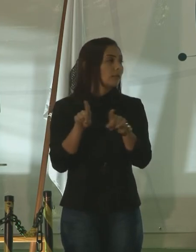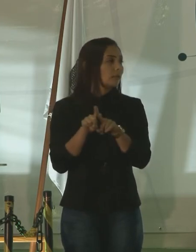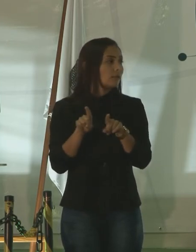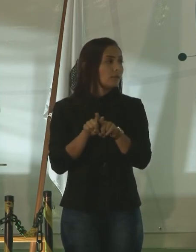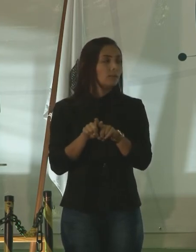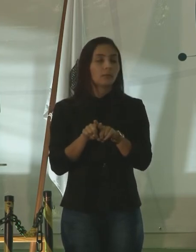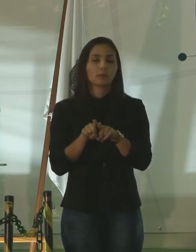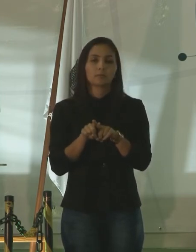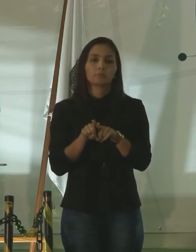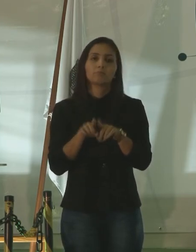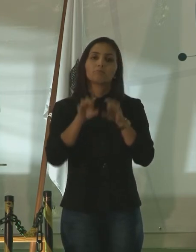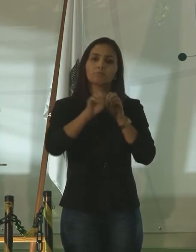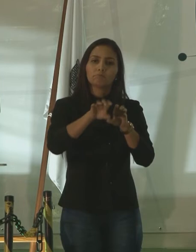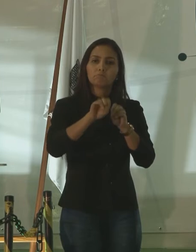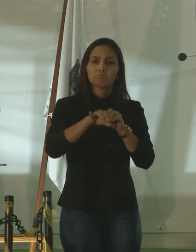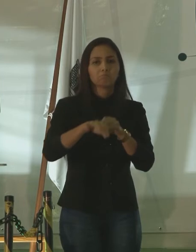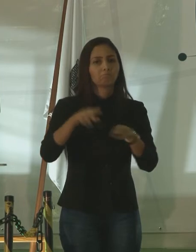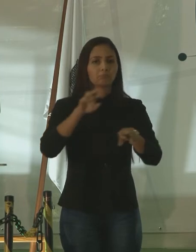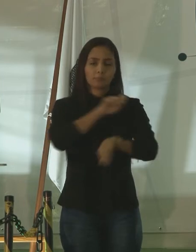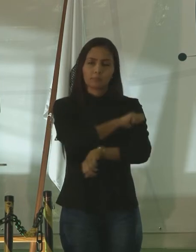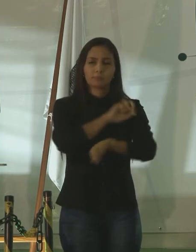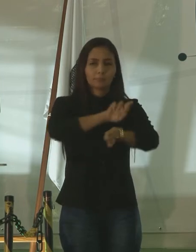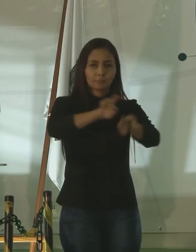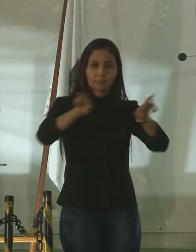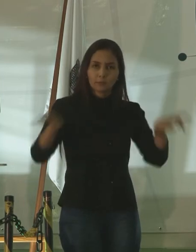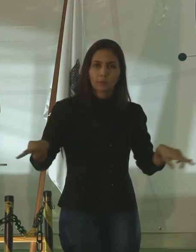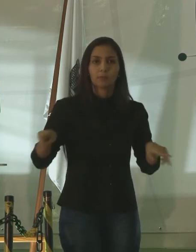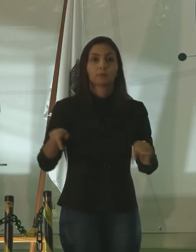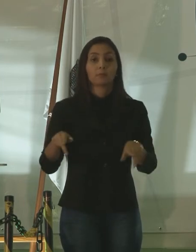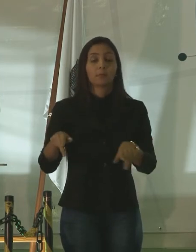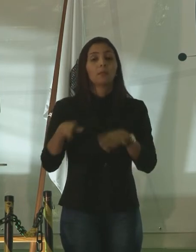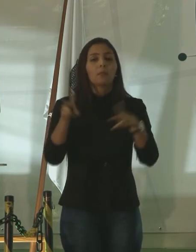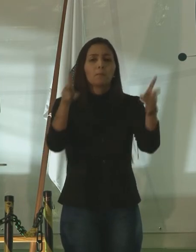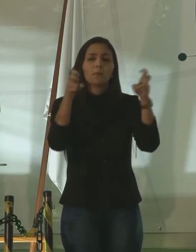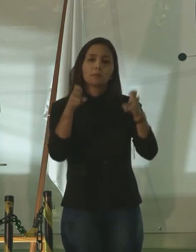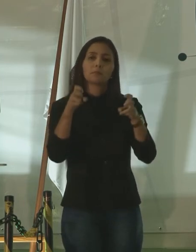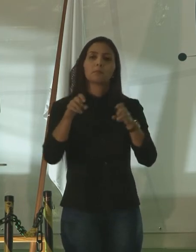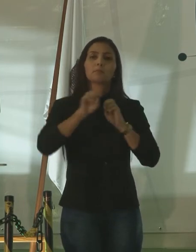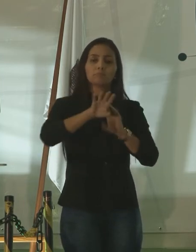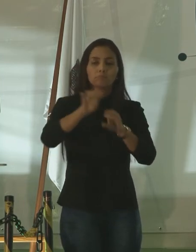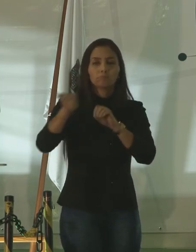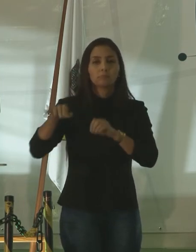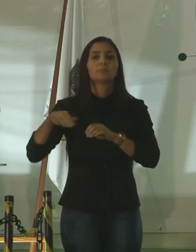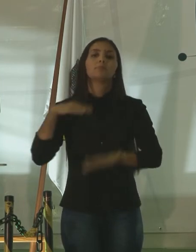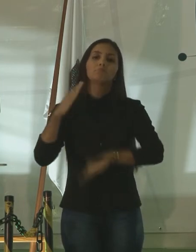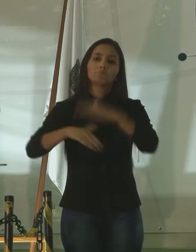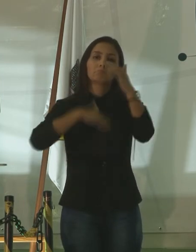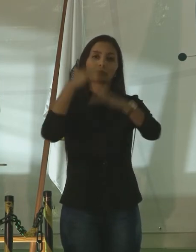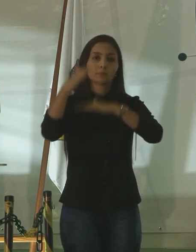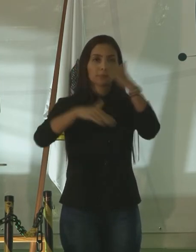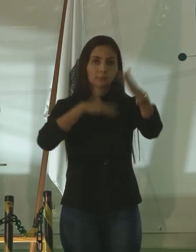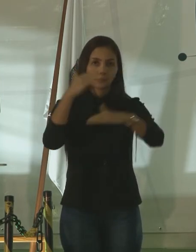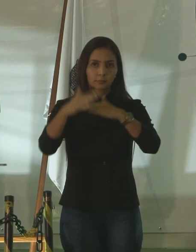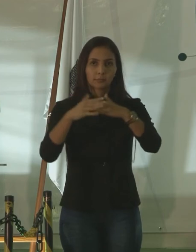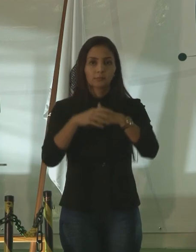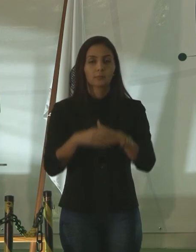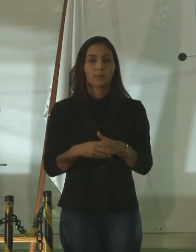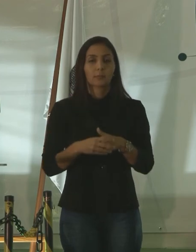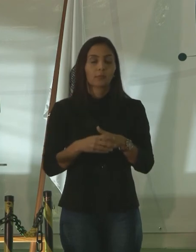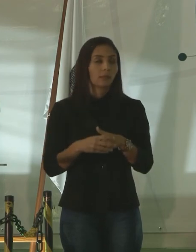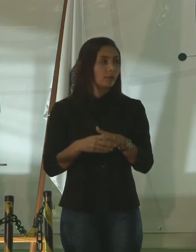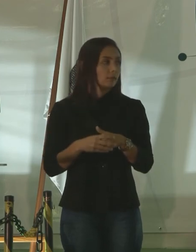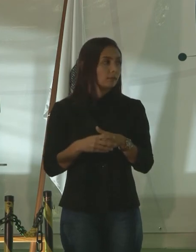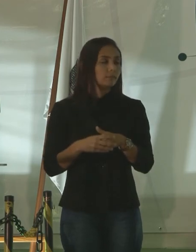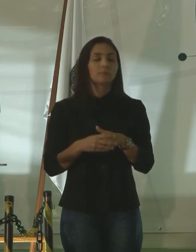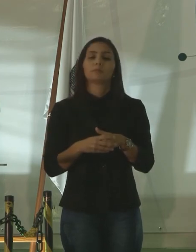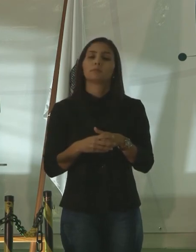sujeitos, mas a inclusão avançou. O nosso aluno que no começo desse século estava na educação especial,